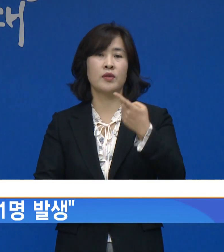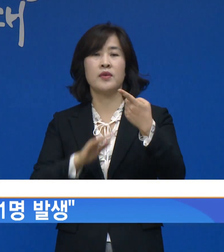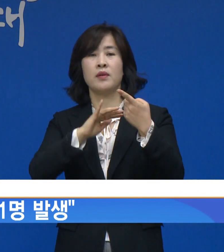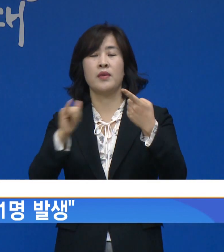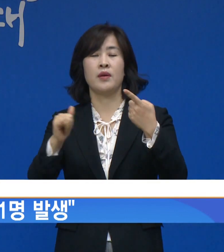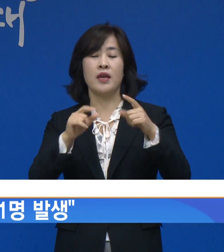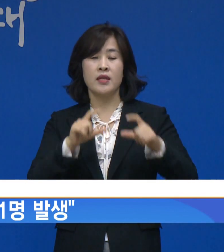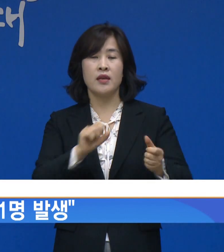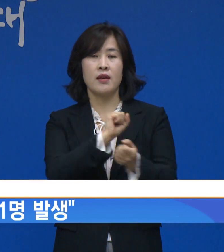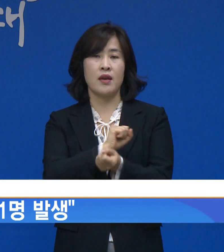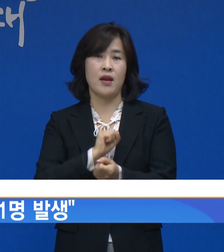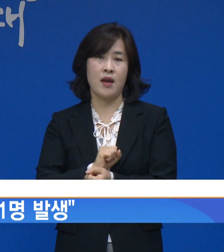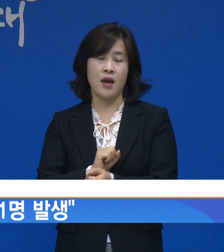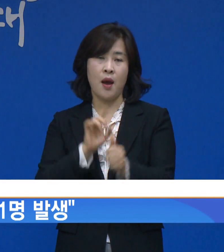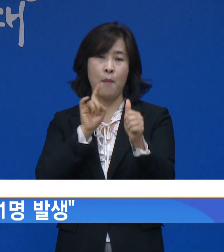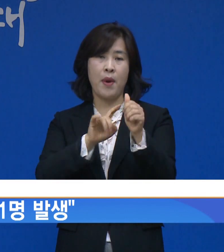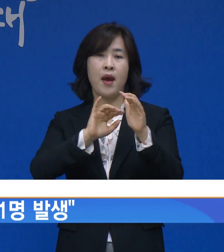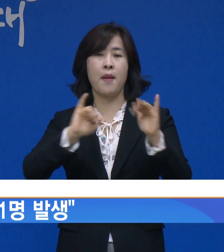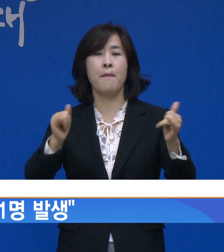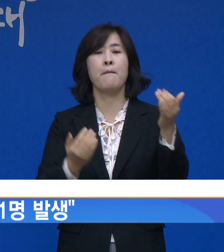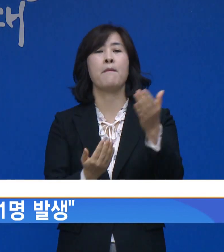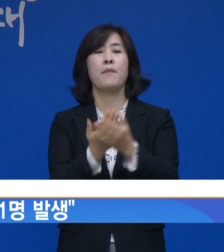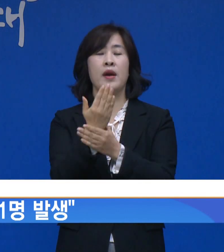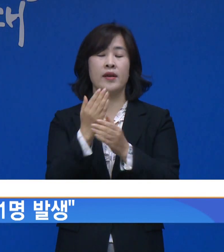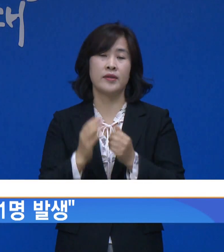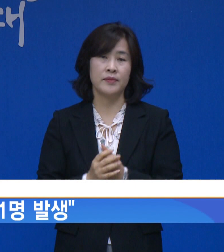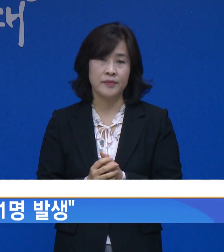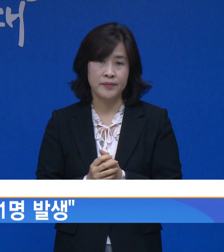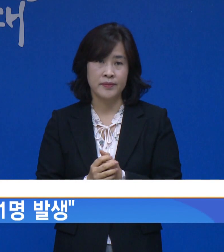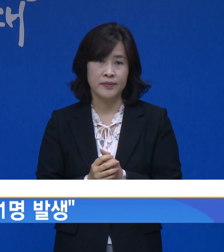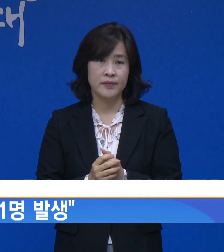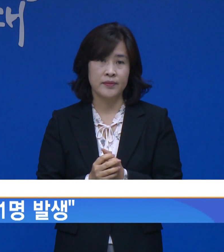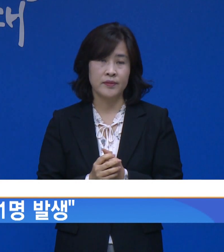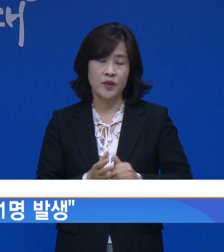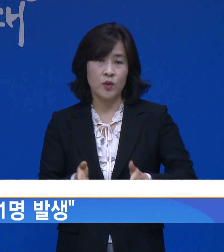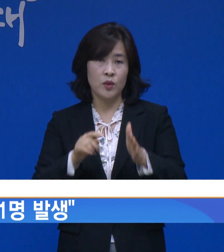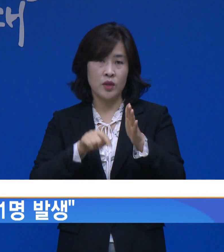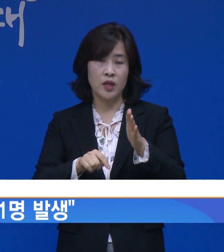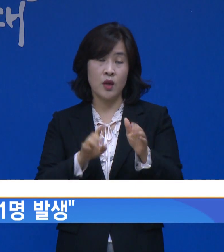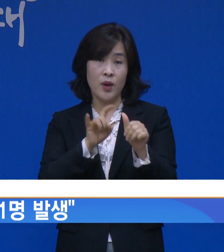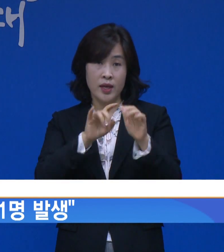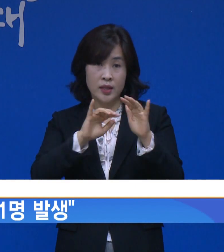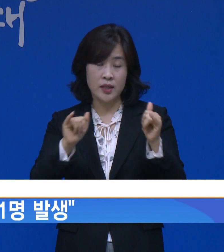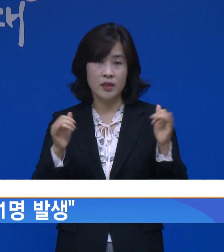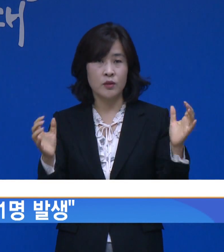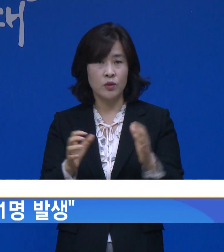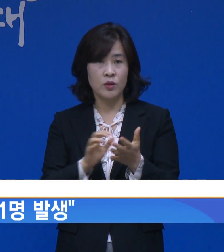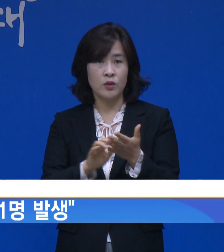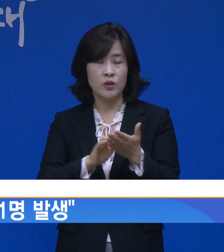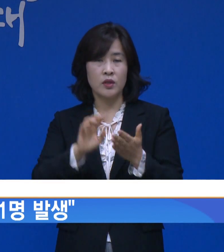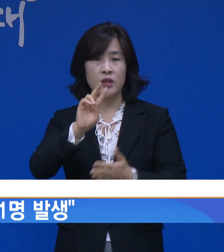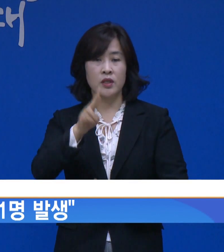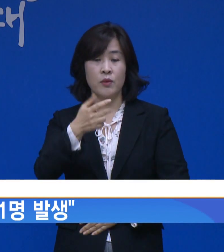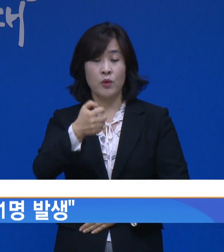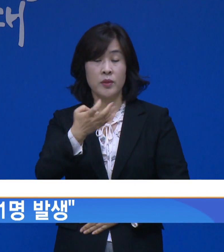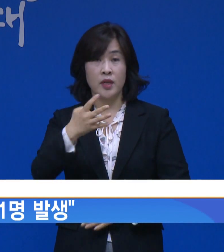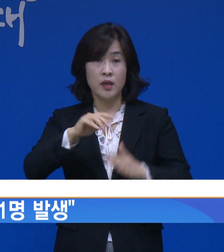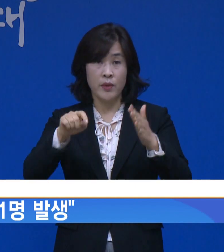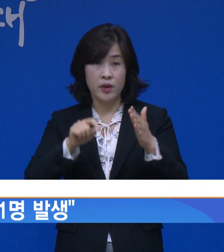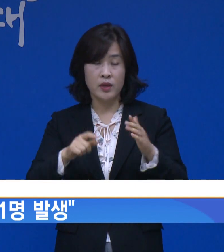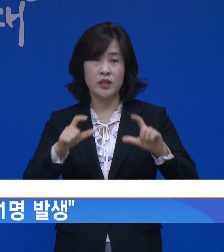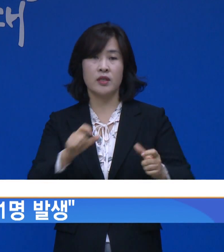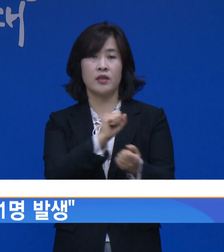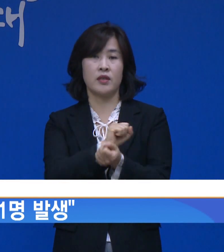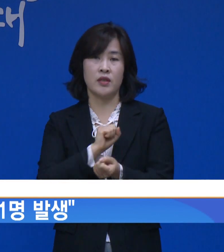61명의 지역 감염 확진자가 발생했습니다. 도내 확진자는 총 254명으로